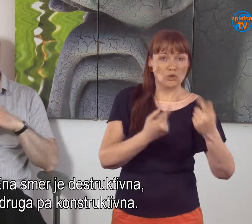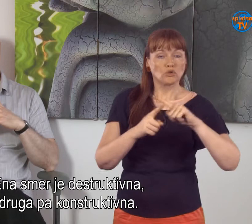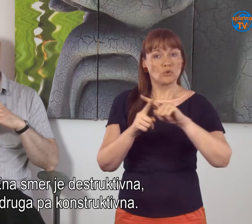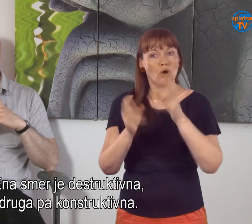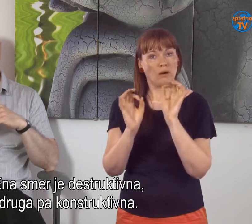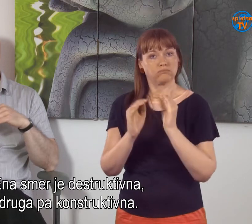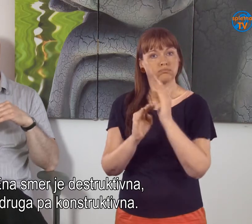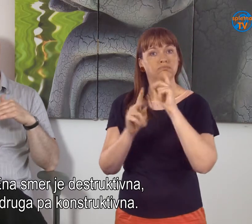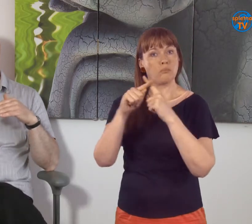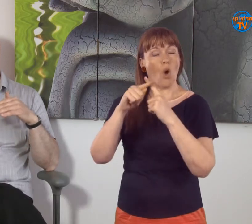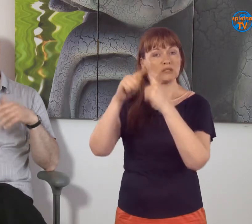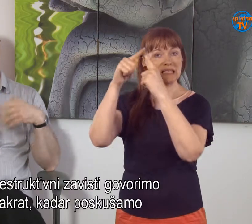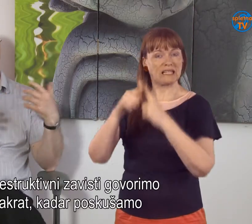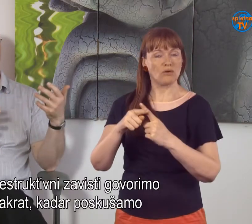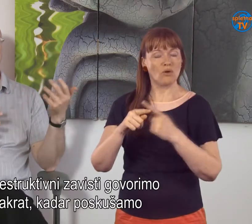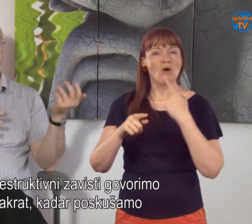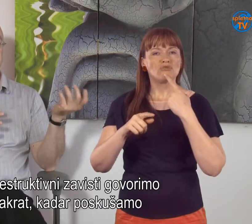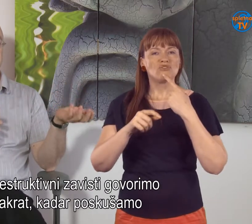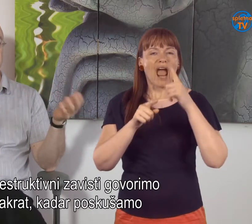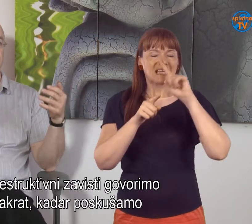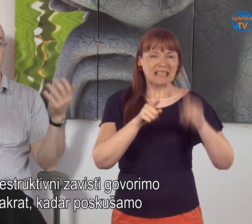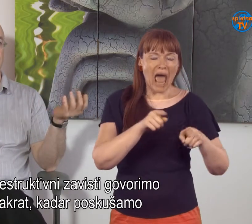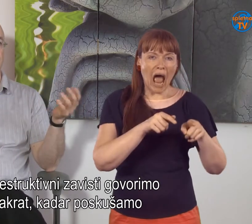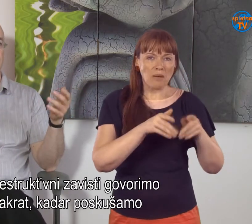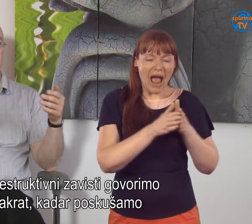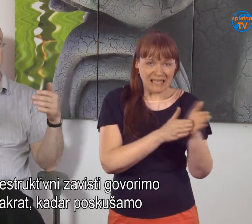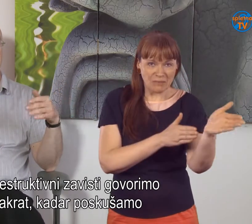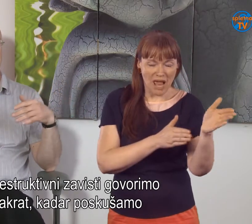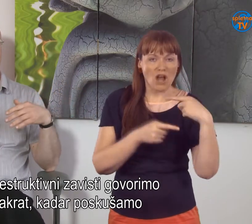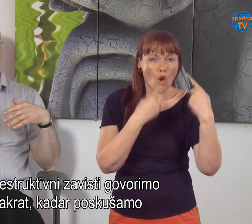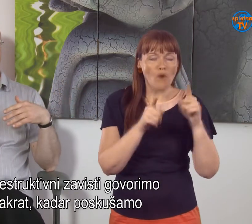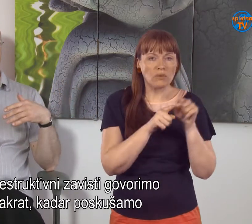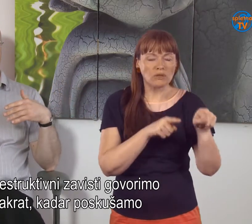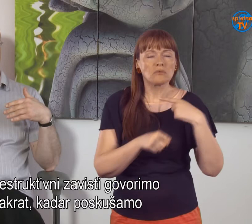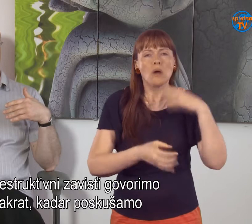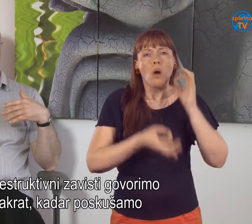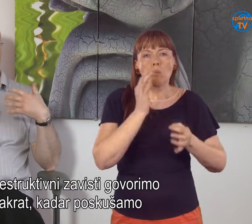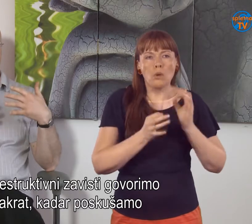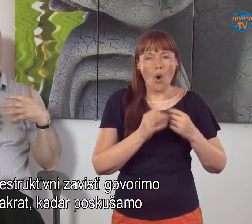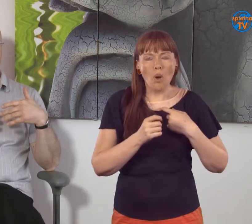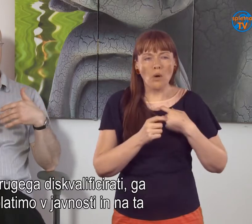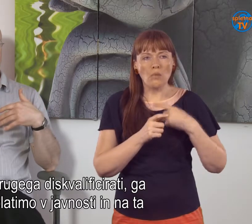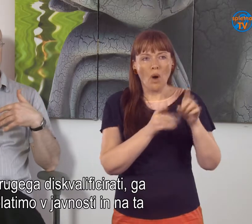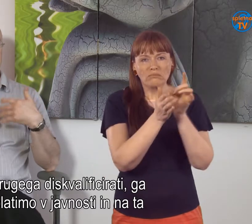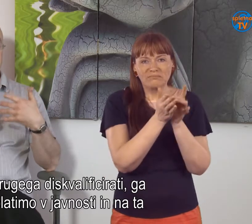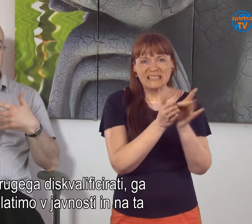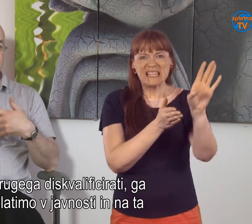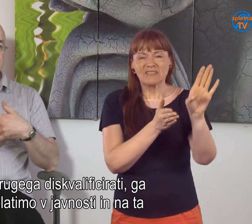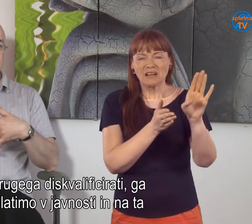je konstruktivna. O destruktivni zavisti govorimo takrat, kadar poskušamo